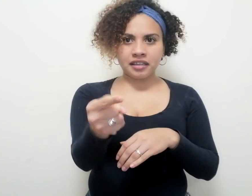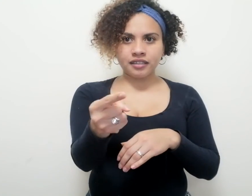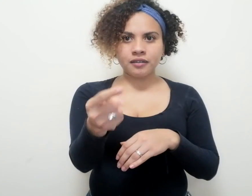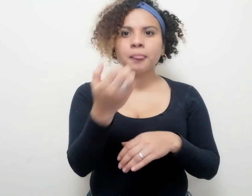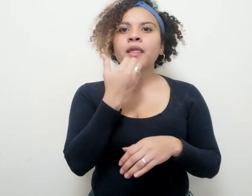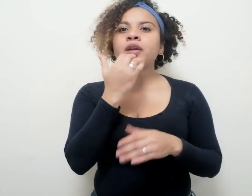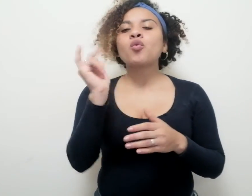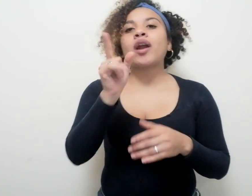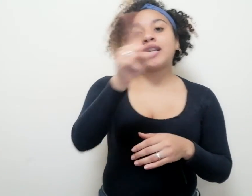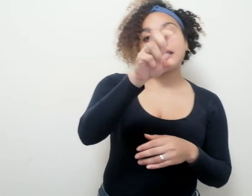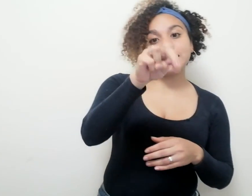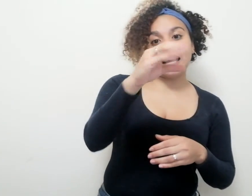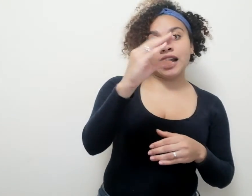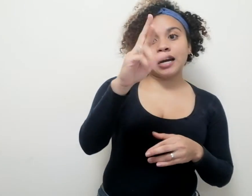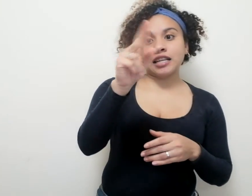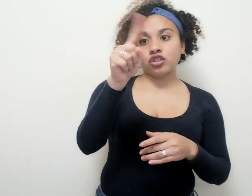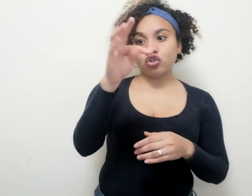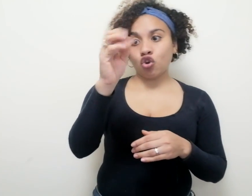San Cristóbal y Santa Lucía.